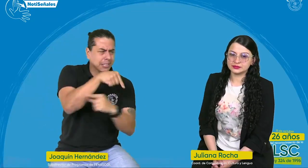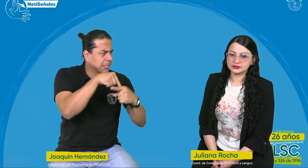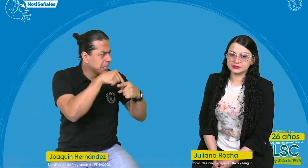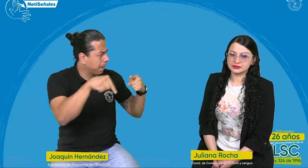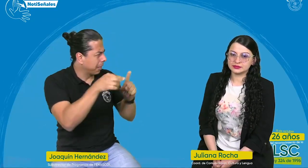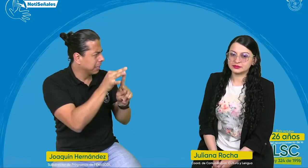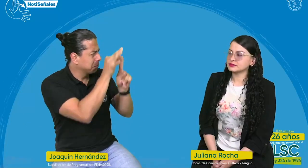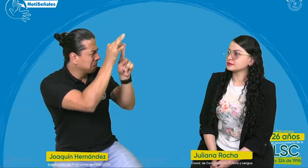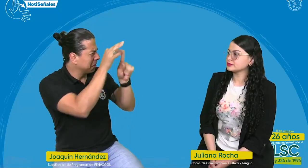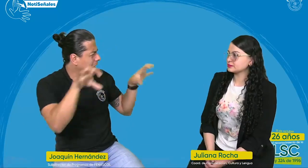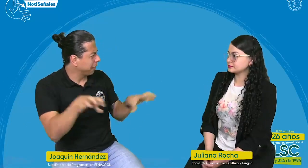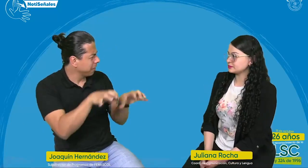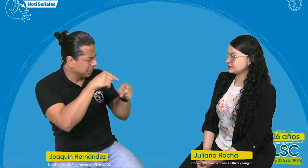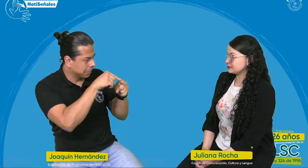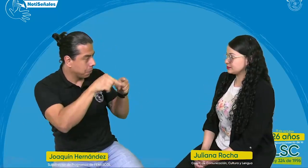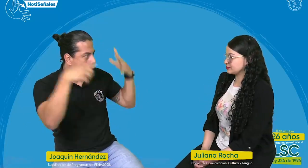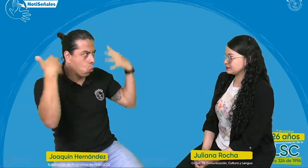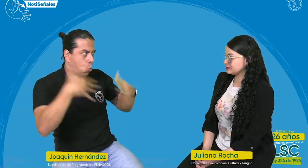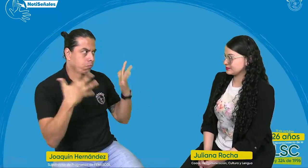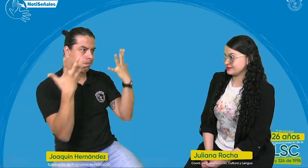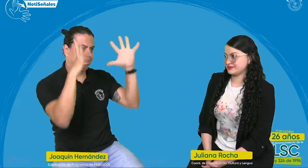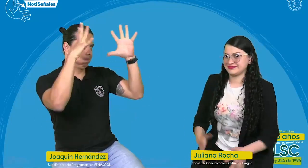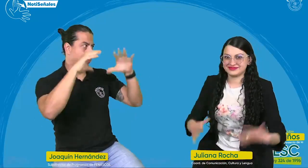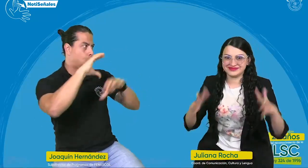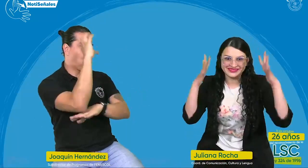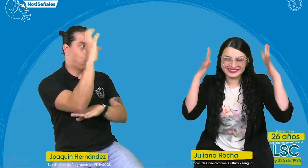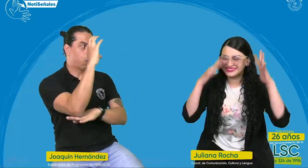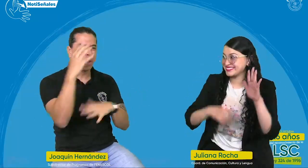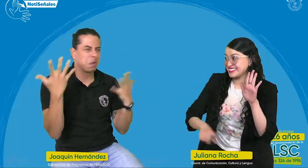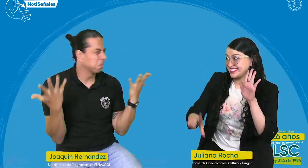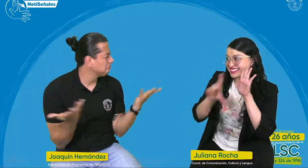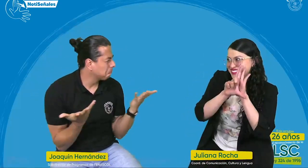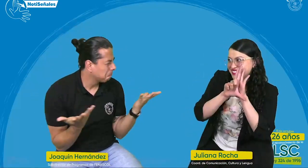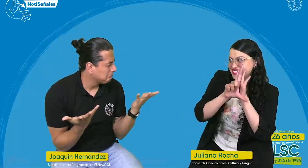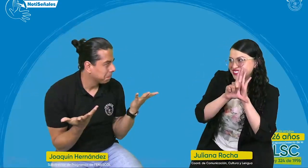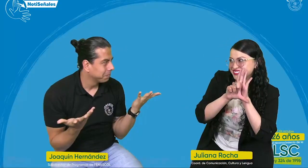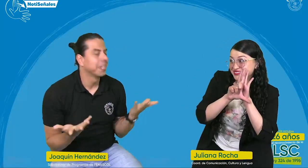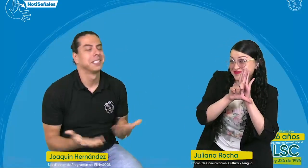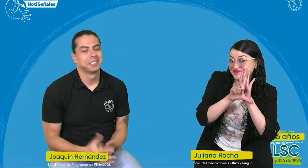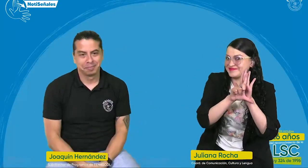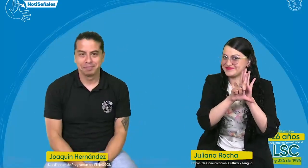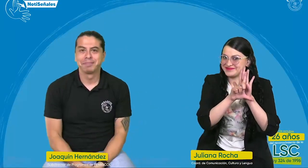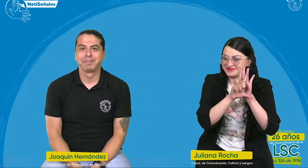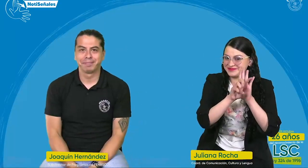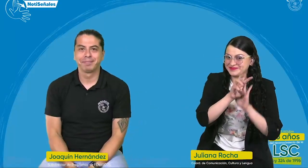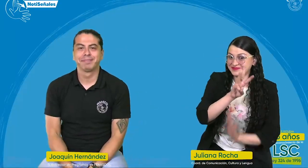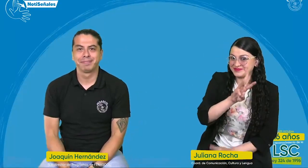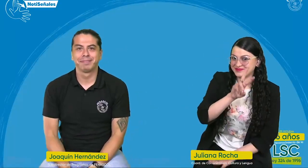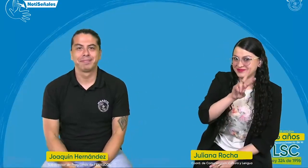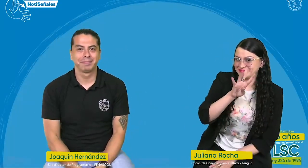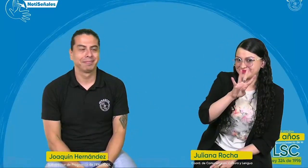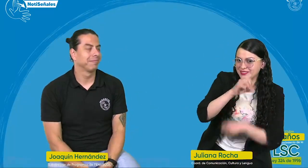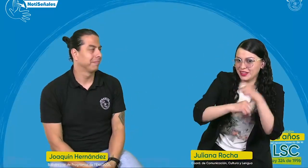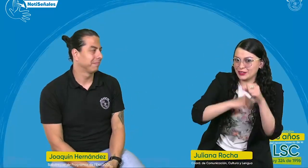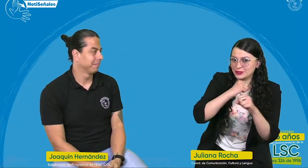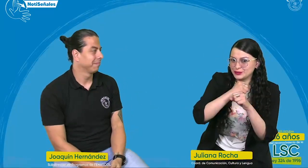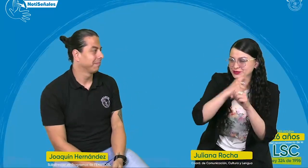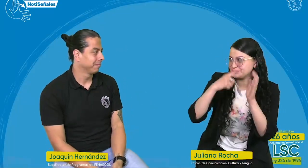presencial pero contemos un poco más acerca de lo que se está haciendo Y por qué es Qué celebramos tenemos la ley tres